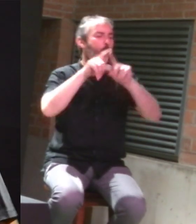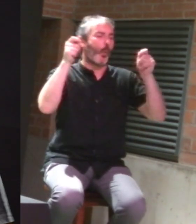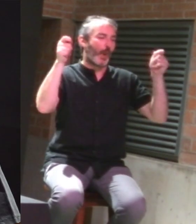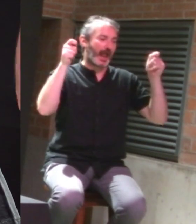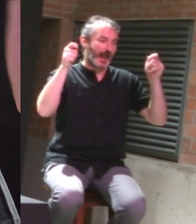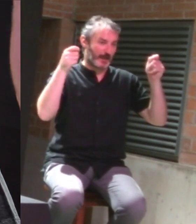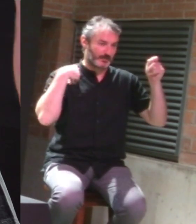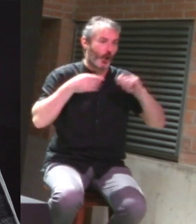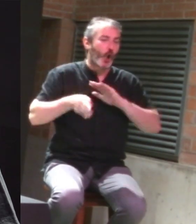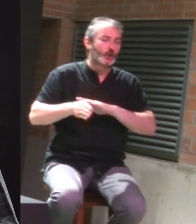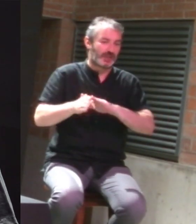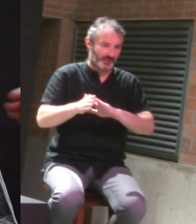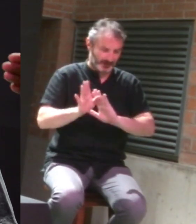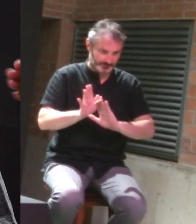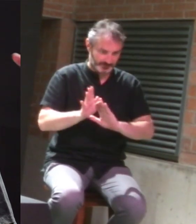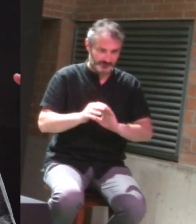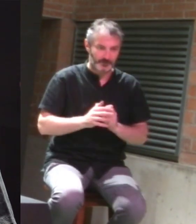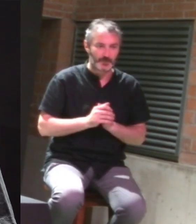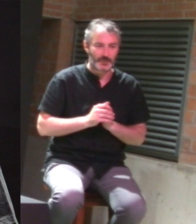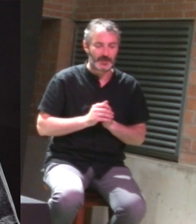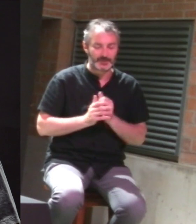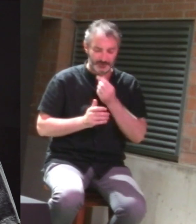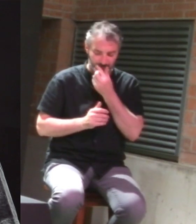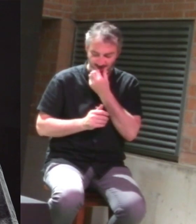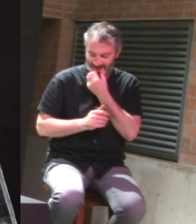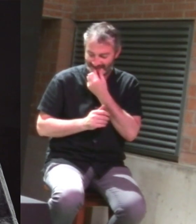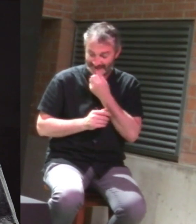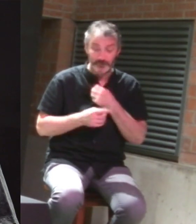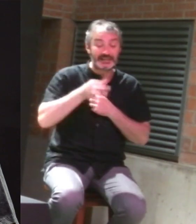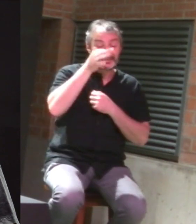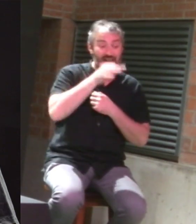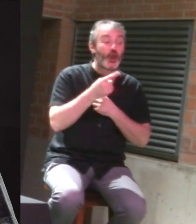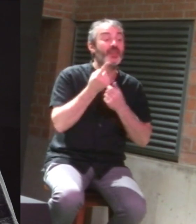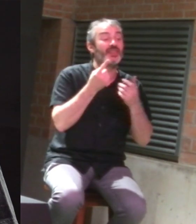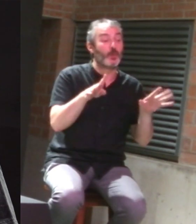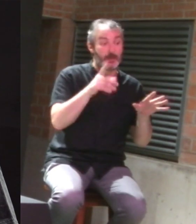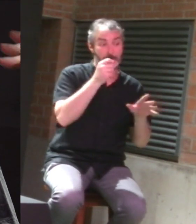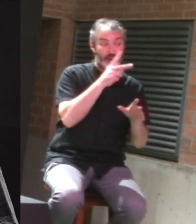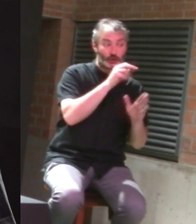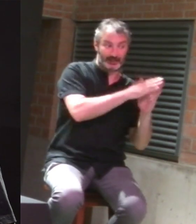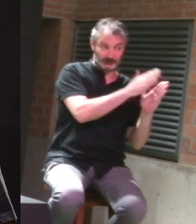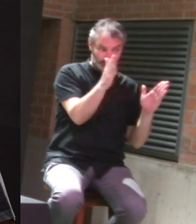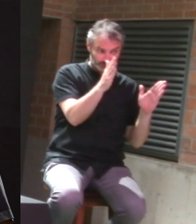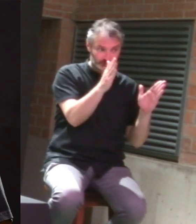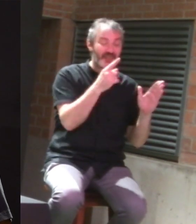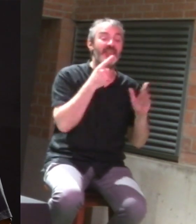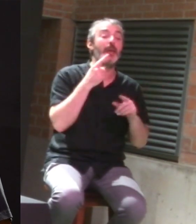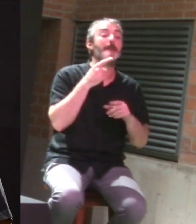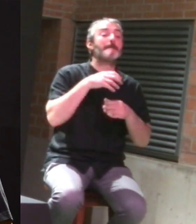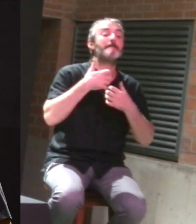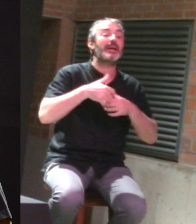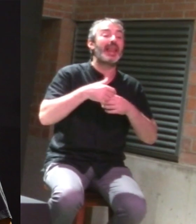como todos sabemos, y por tanto no voy a detenerme ahí demasiado, durante el siglo XIX el sector que primero introdujo la máquina de vapor